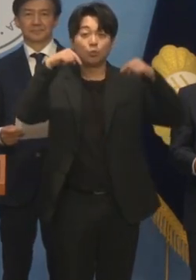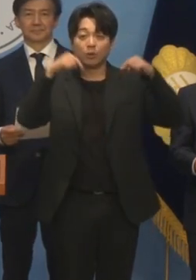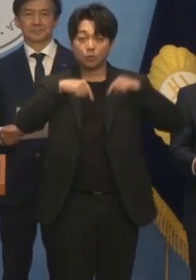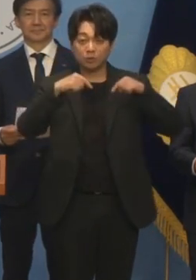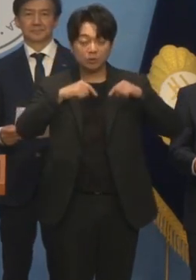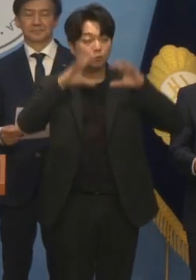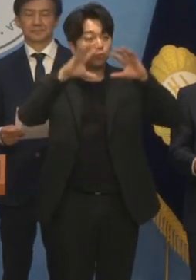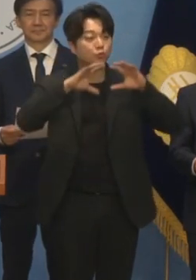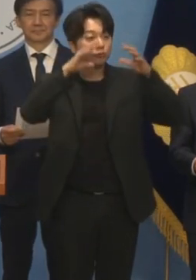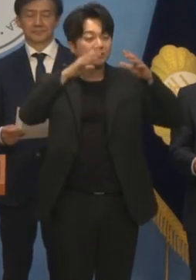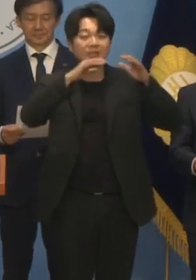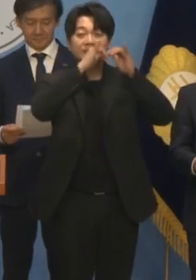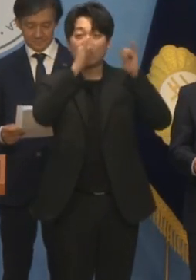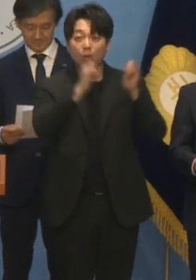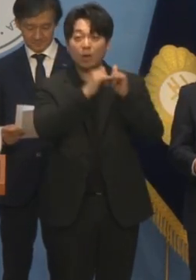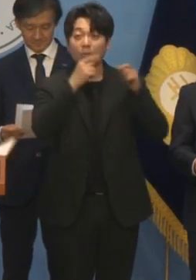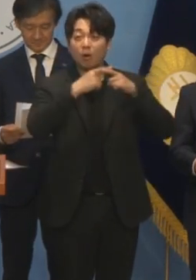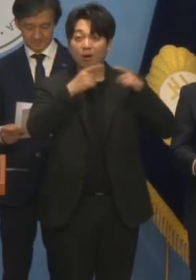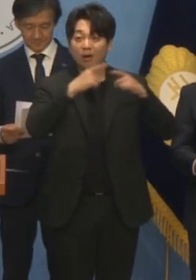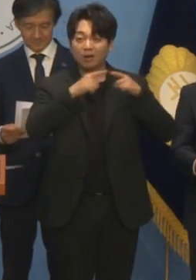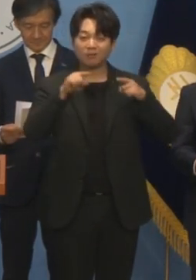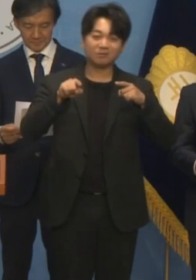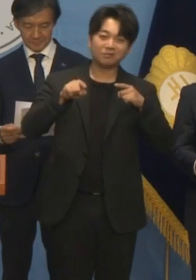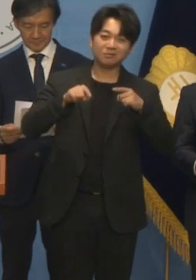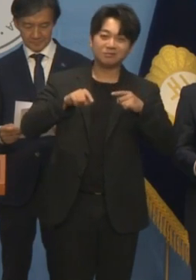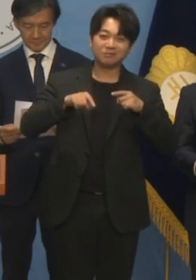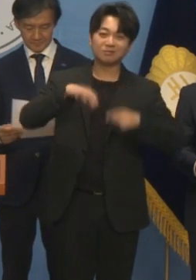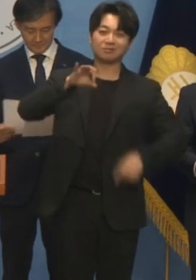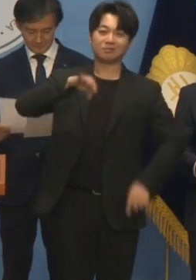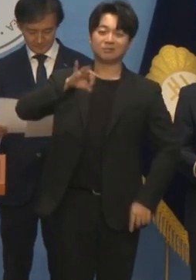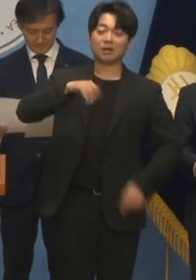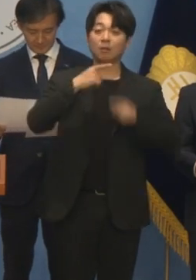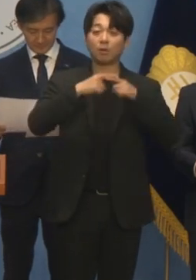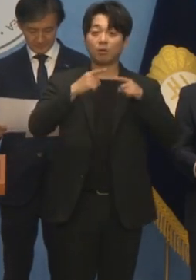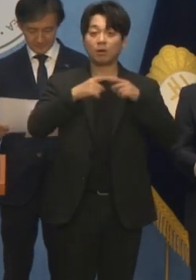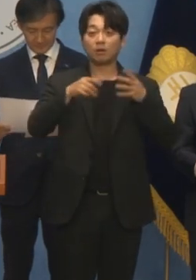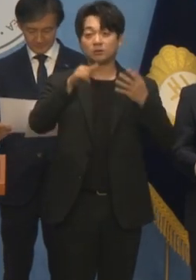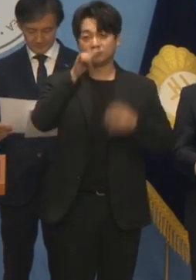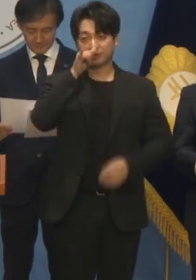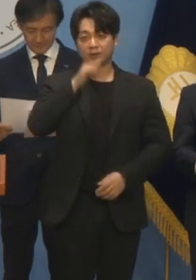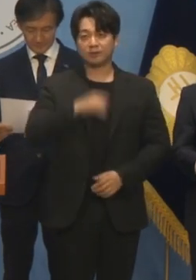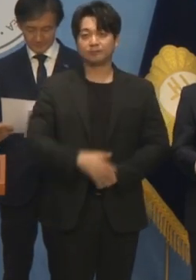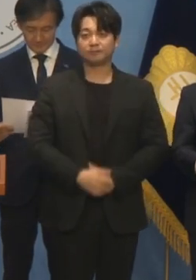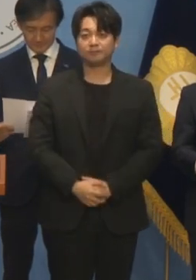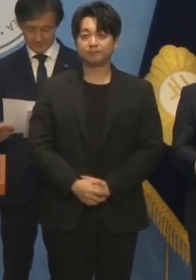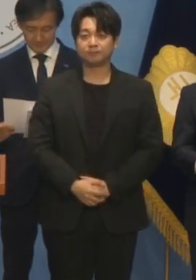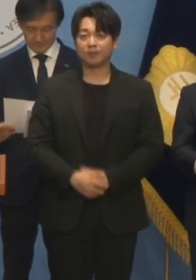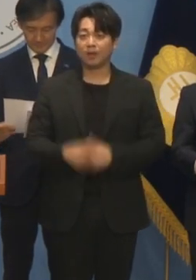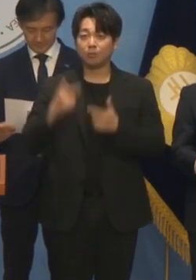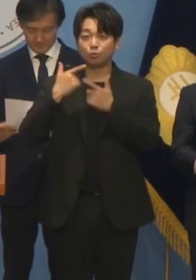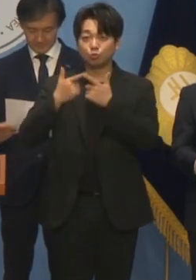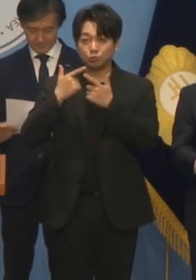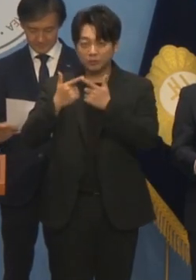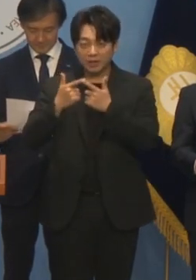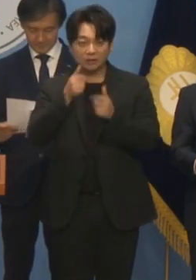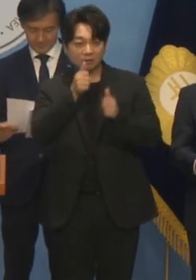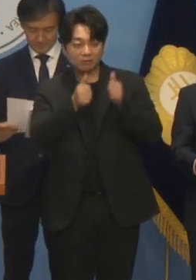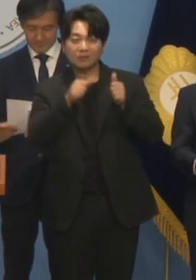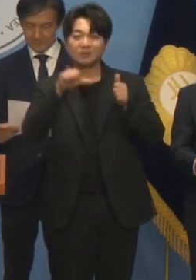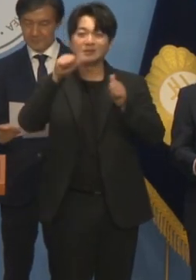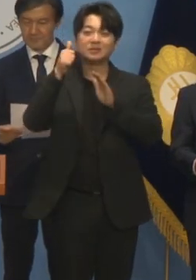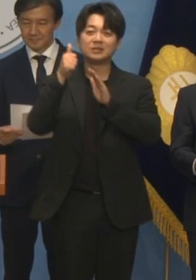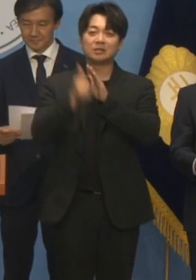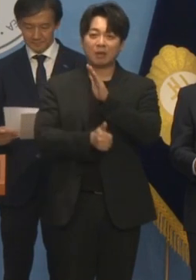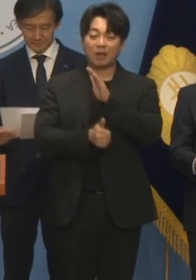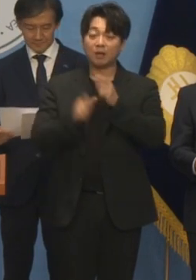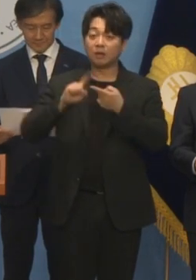국제사회 평가만 남겼습니다. 부산 시민 가슴에는 실패라고 하는 자괴감만 가득합니다. 아무도